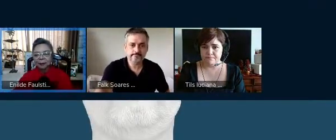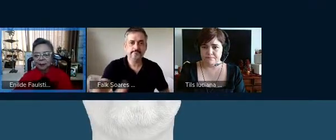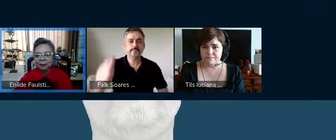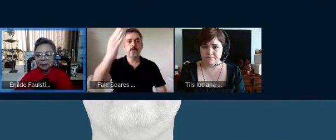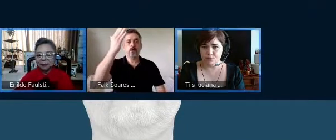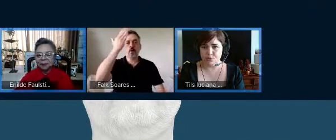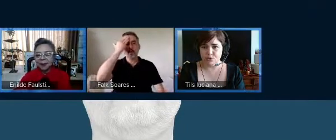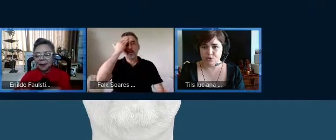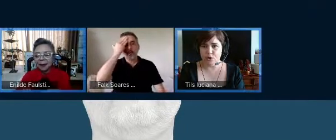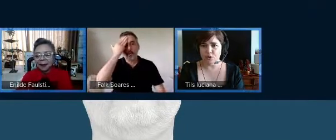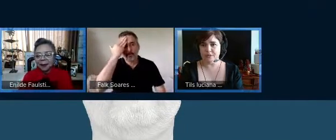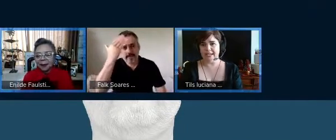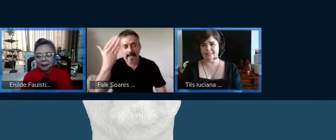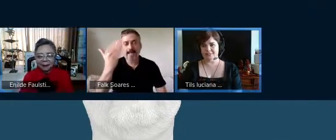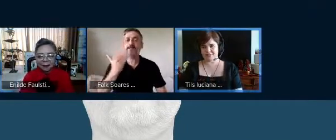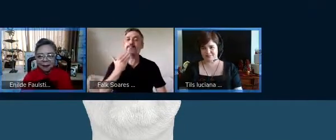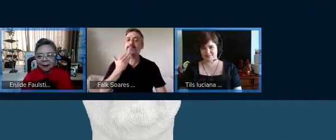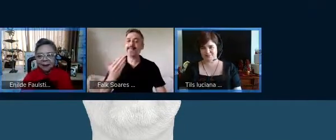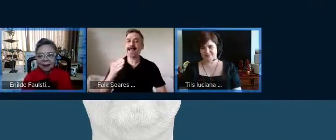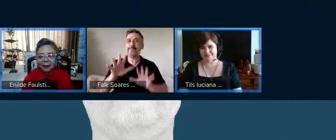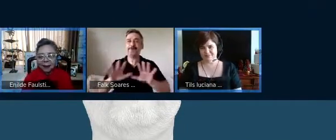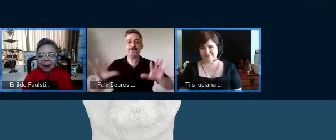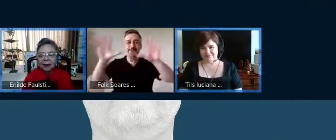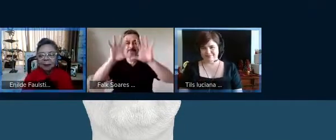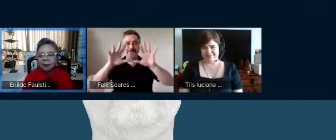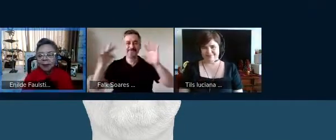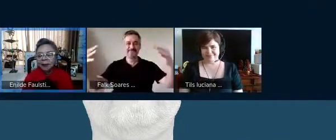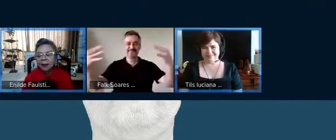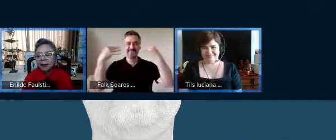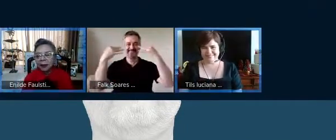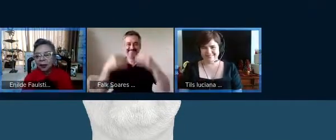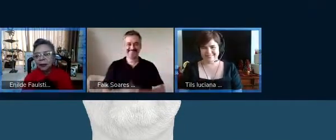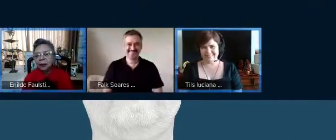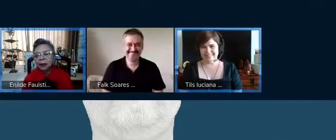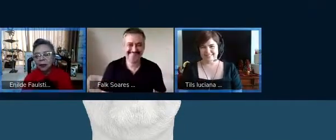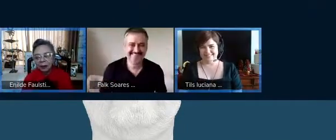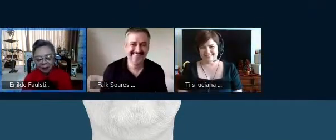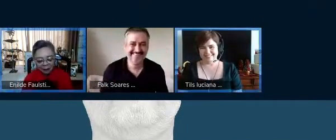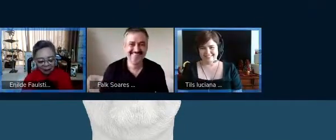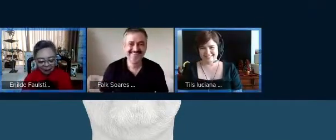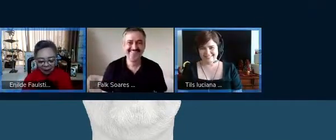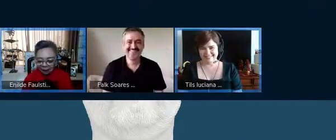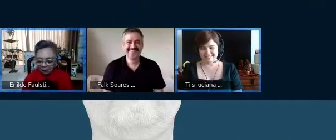Então... Muito obrigado. Aí tá cheio de...